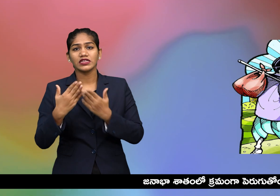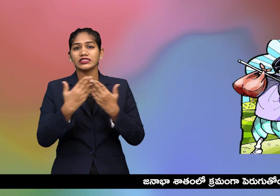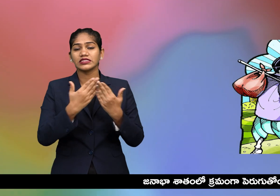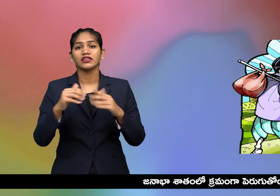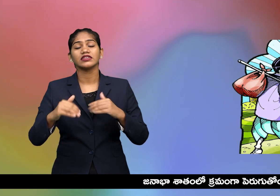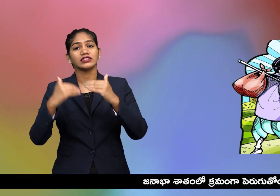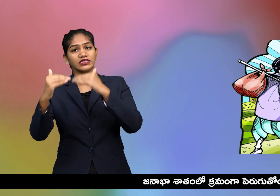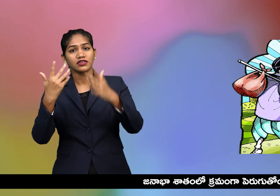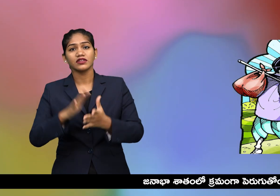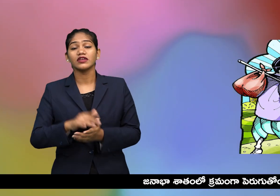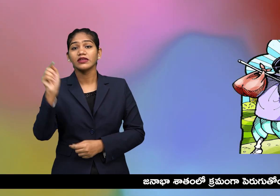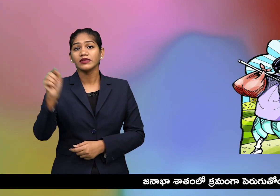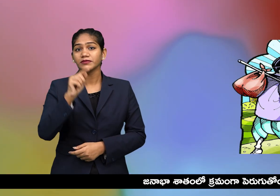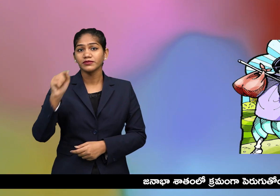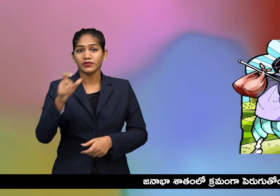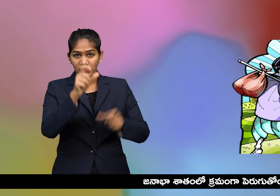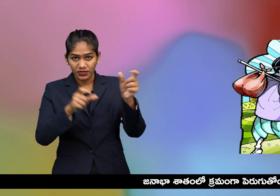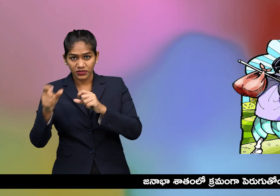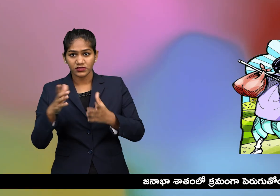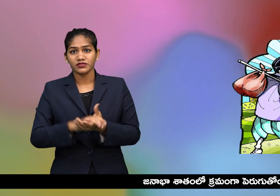జనాభా శాతం క్రమంగా పెరుగుతోంది.